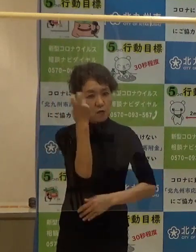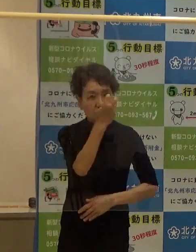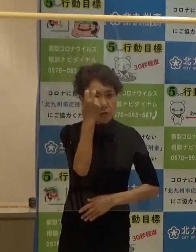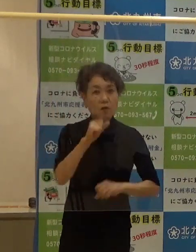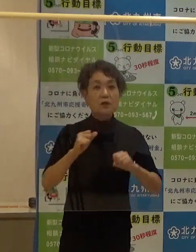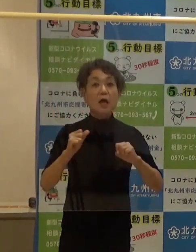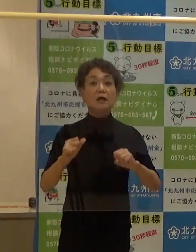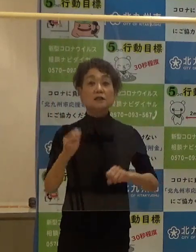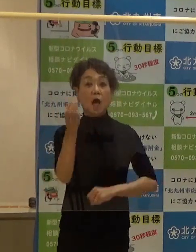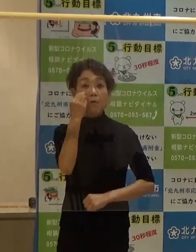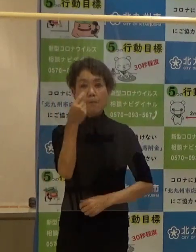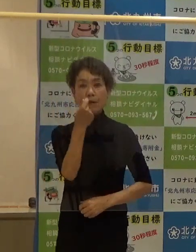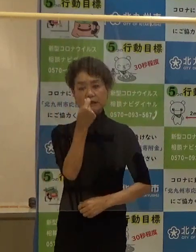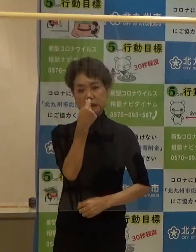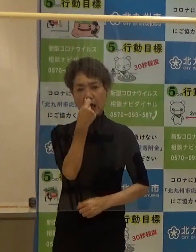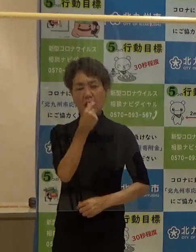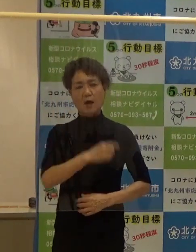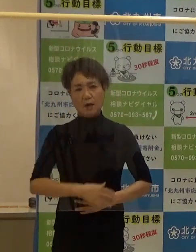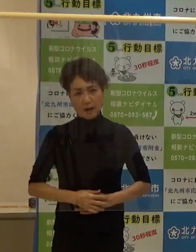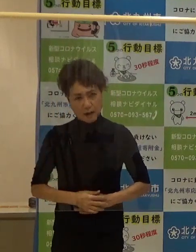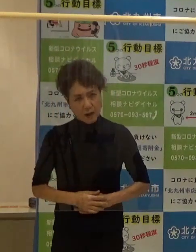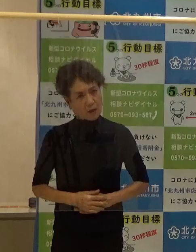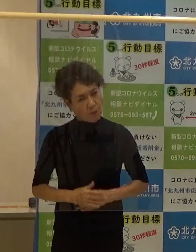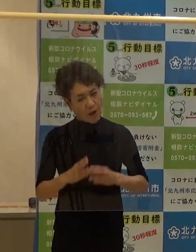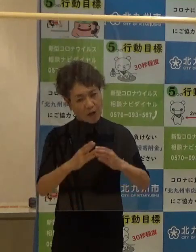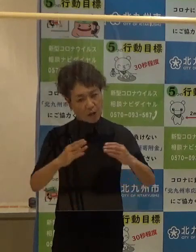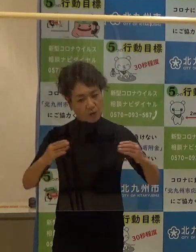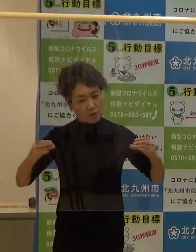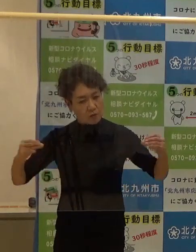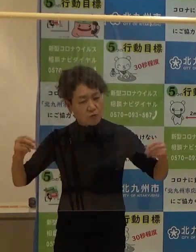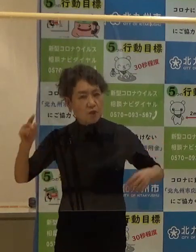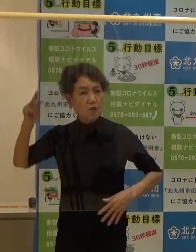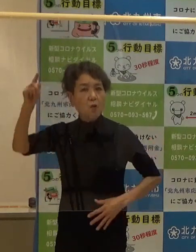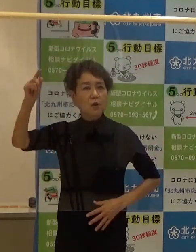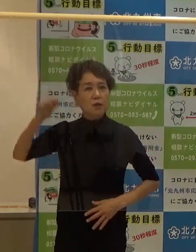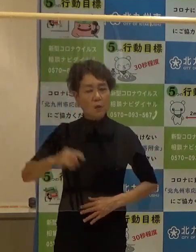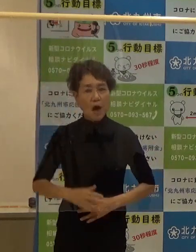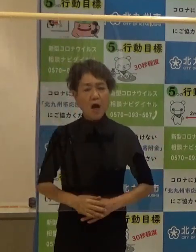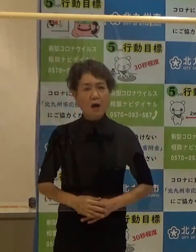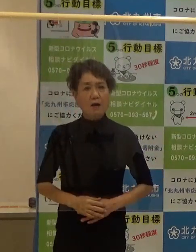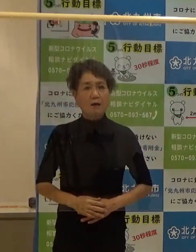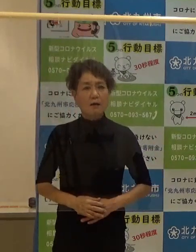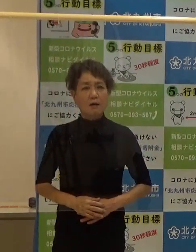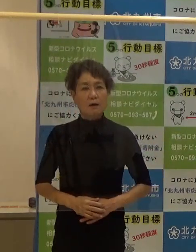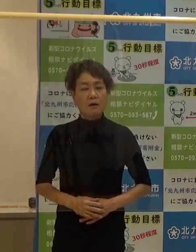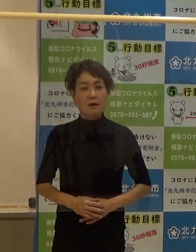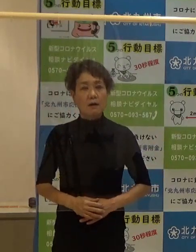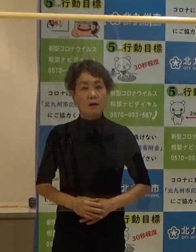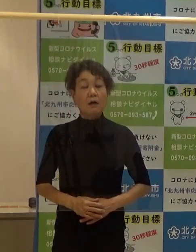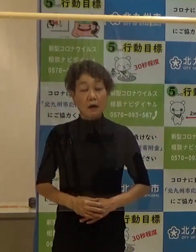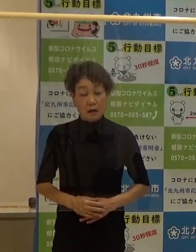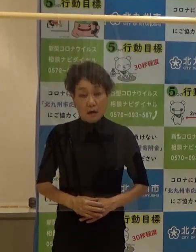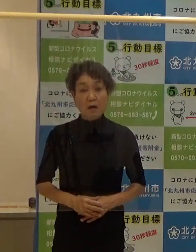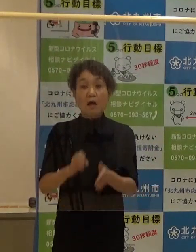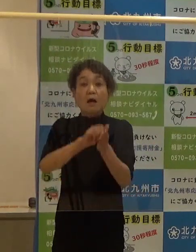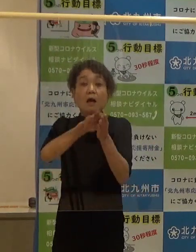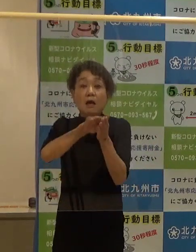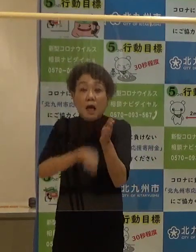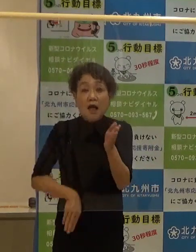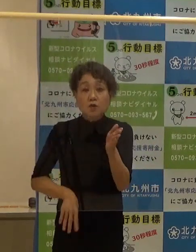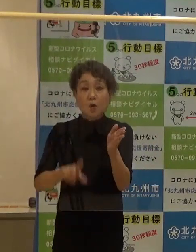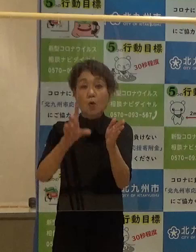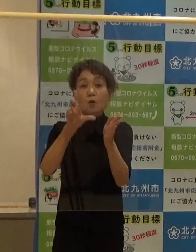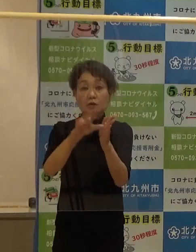たのですが、一方において国においてですね、今また解除するときの基準